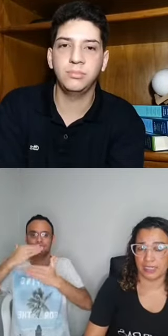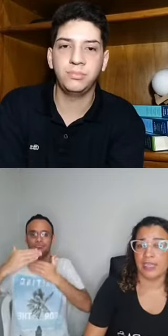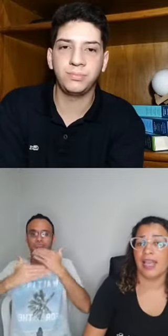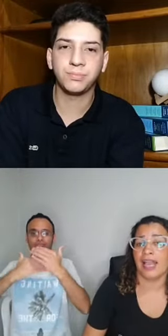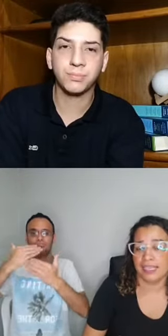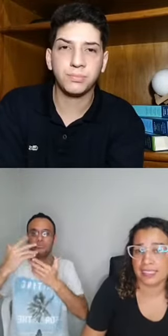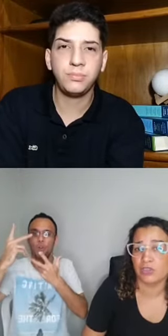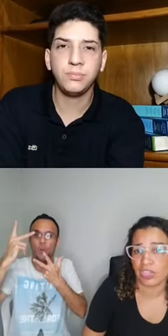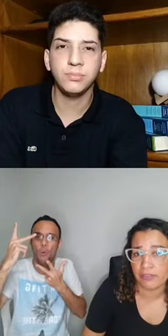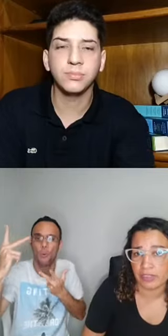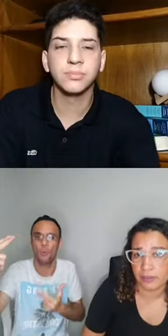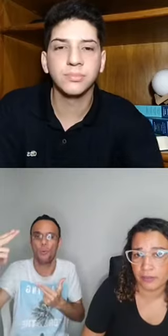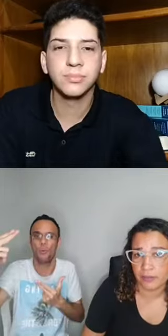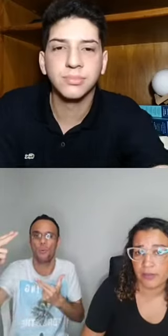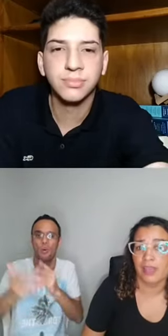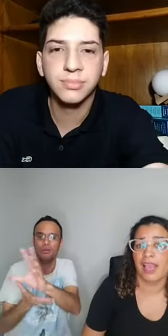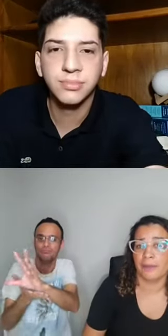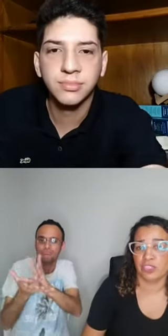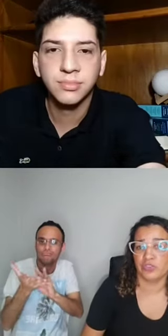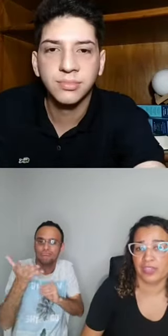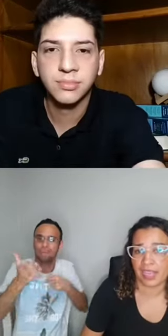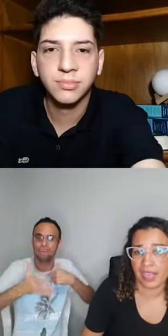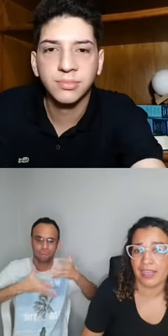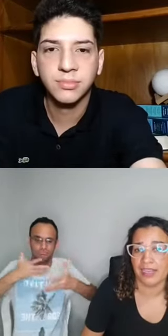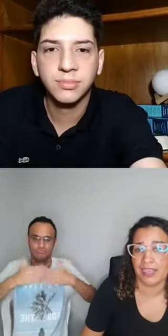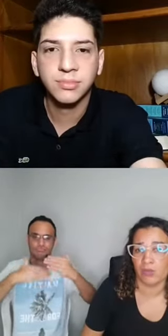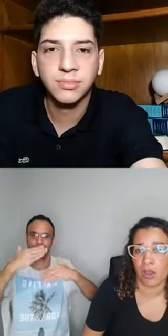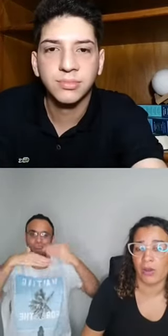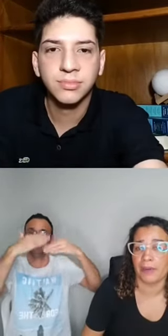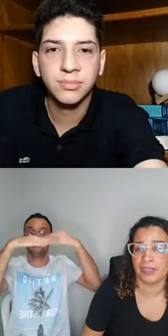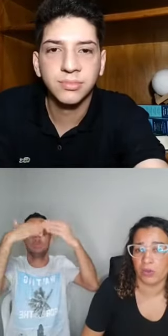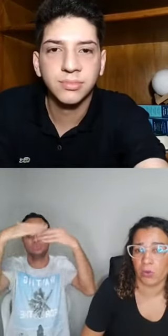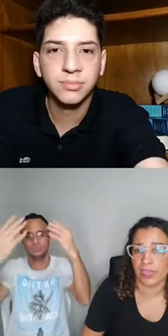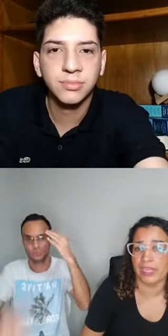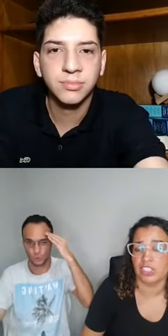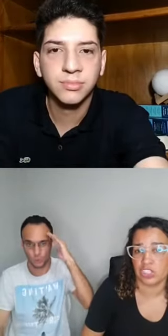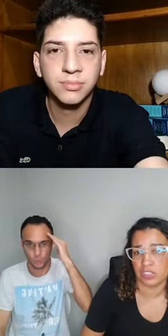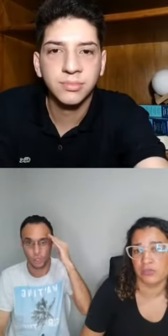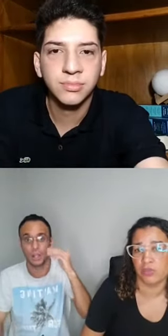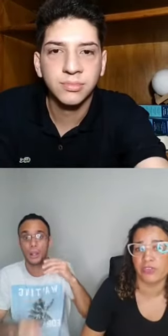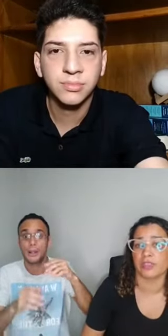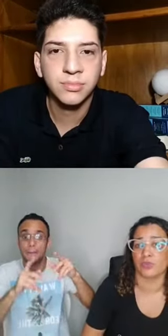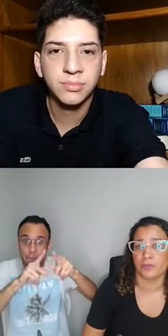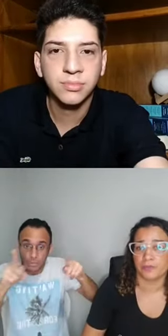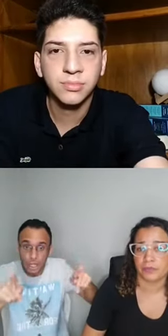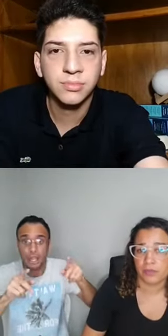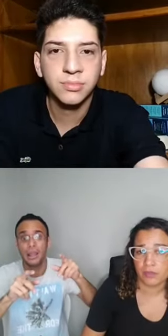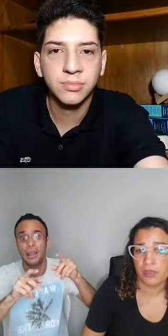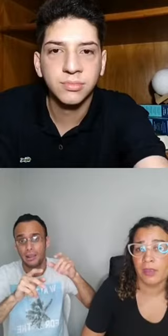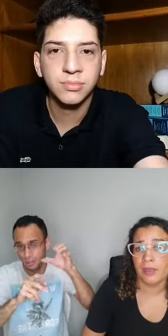ensina. Aí isso aí eu já vi. Aí pra gente ficar, né, igual aprender com ele, a gente desenvolver.